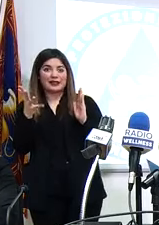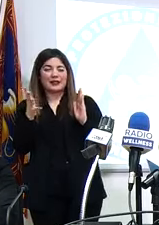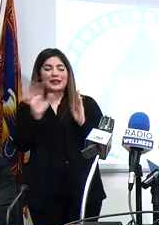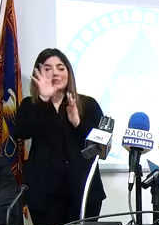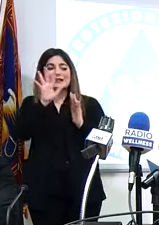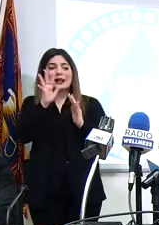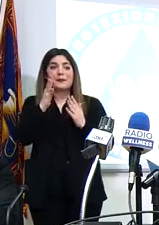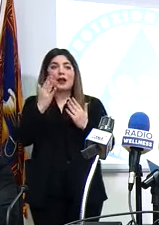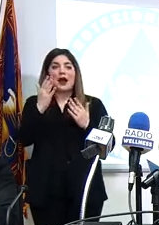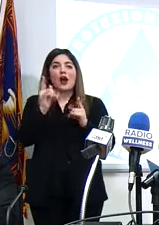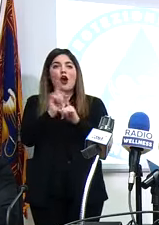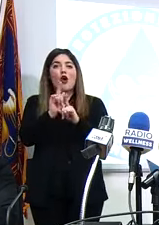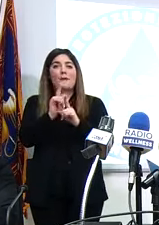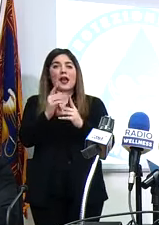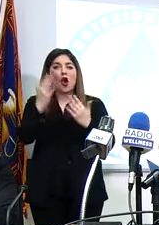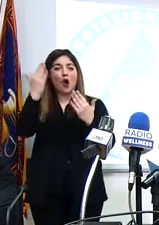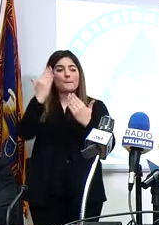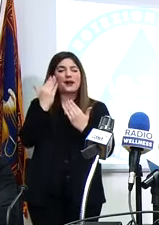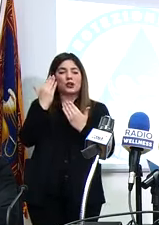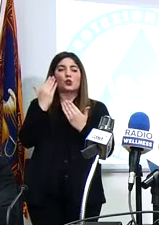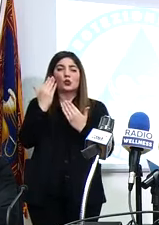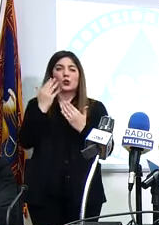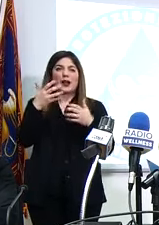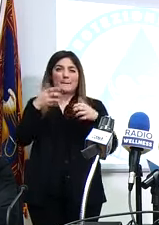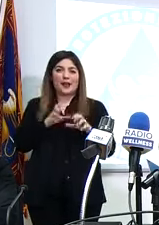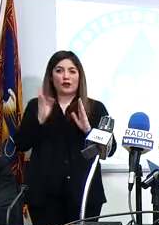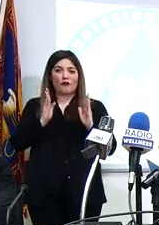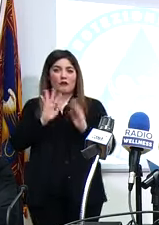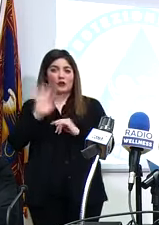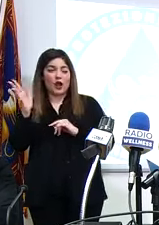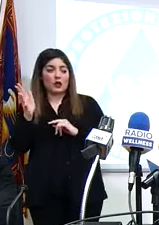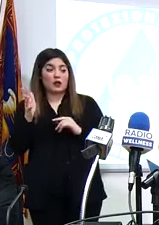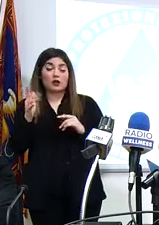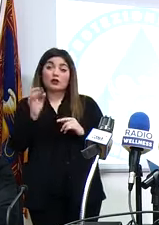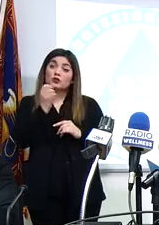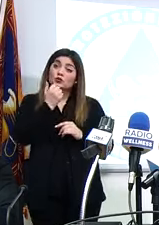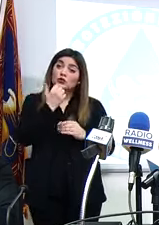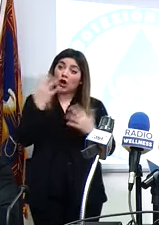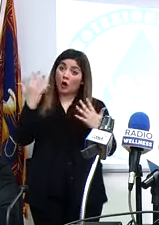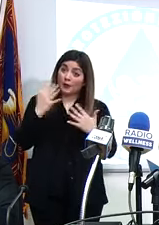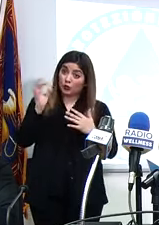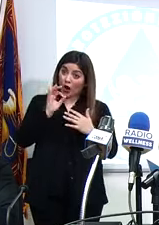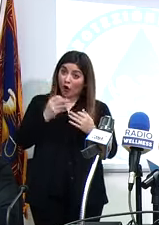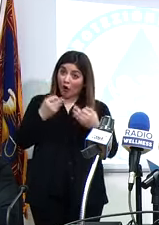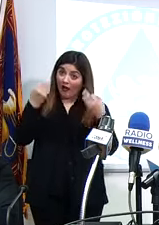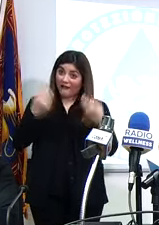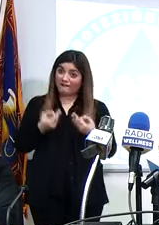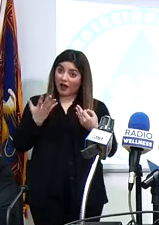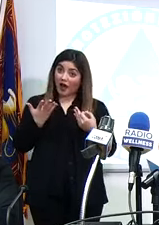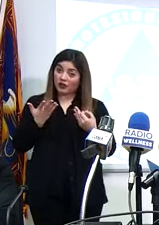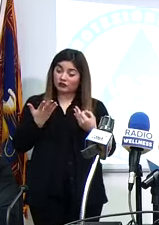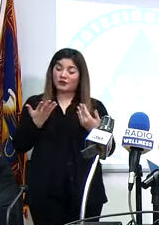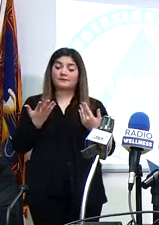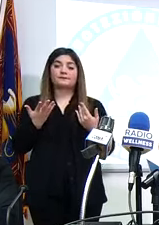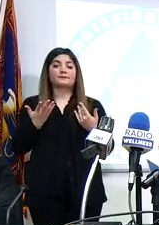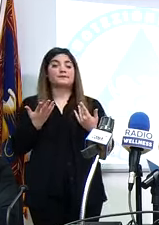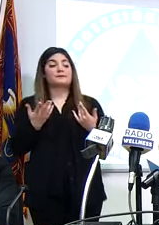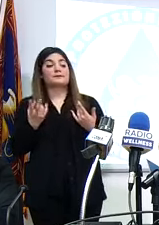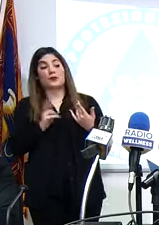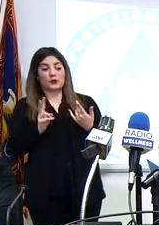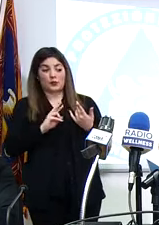La copertura o l'efficacia? Entrambe. Allora, su AstraZeneca, diciamo che AstraZeneca